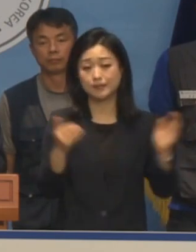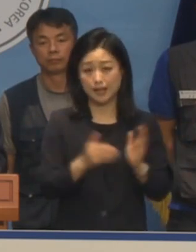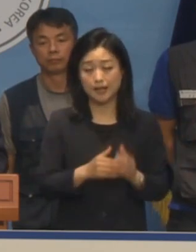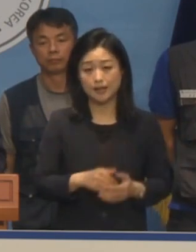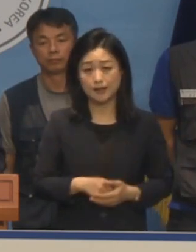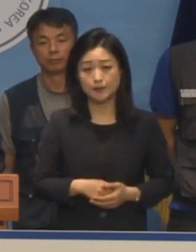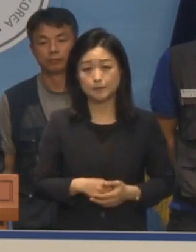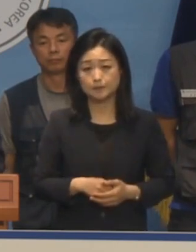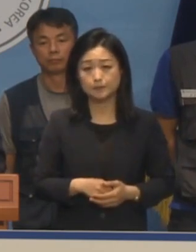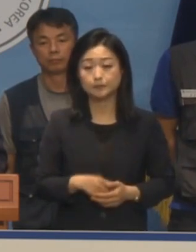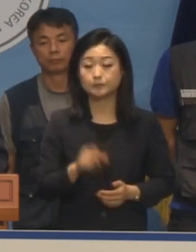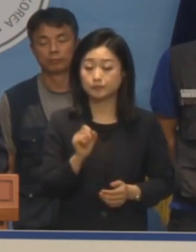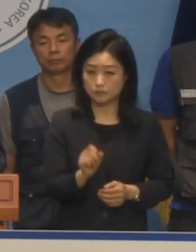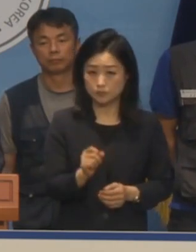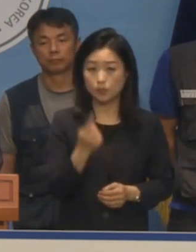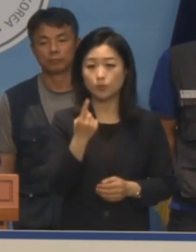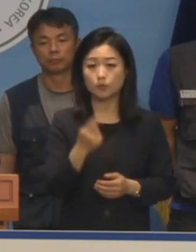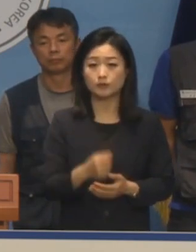있습니다이